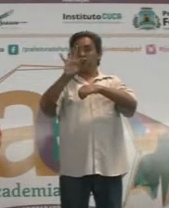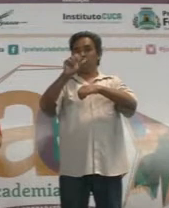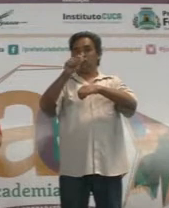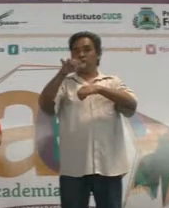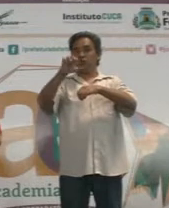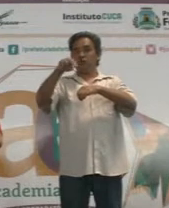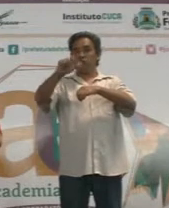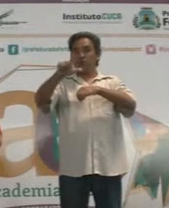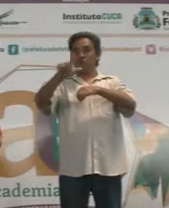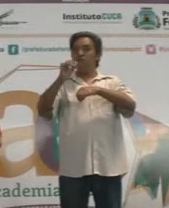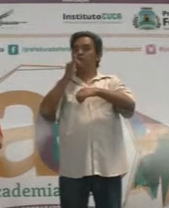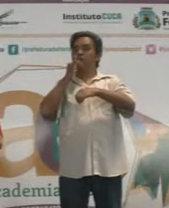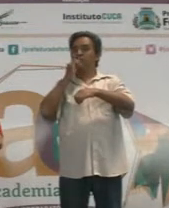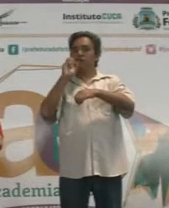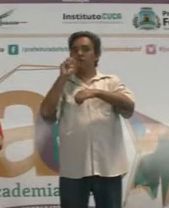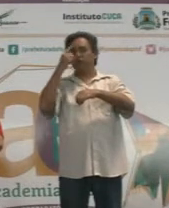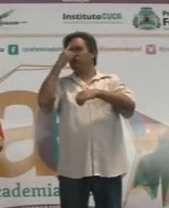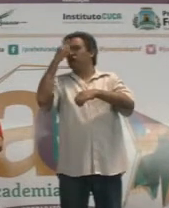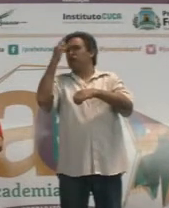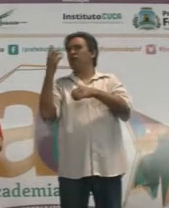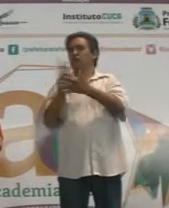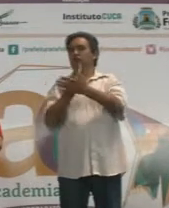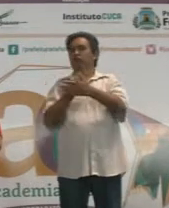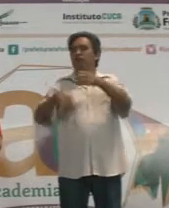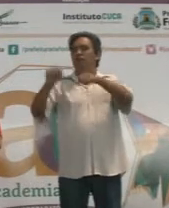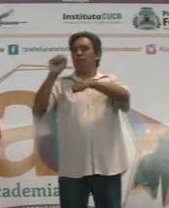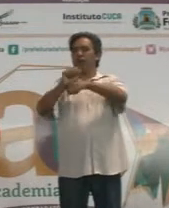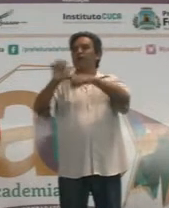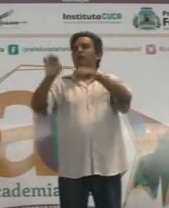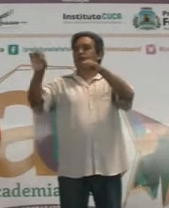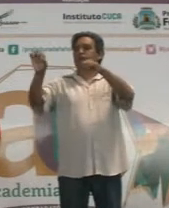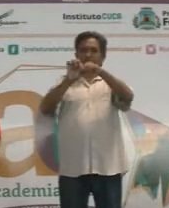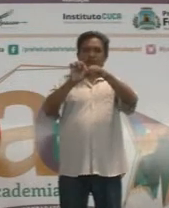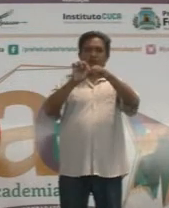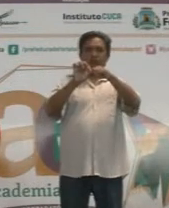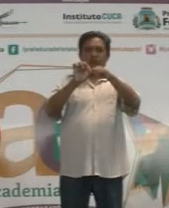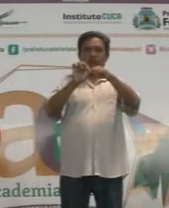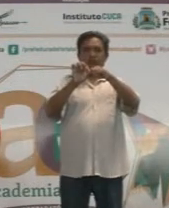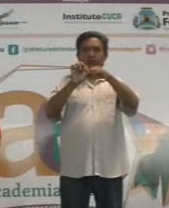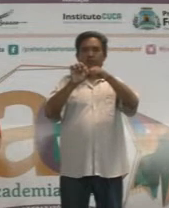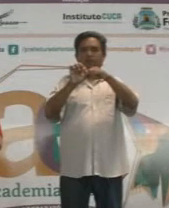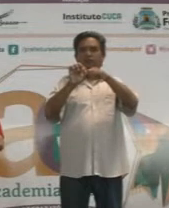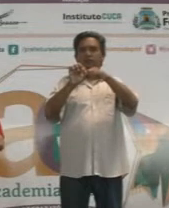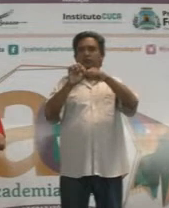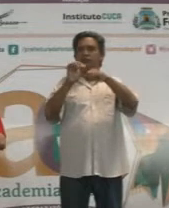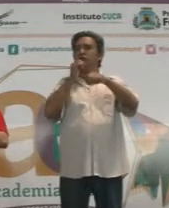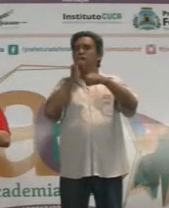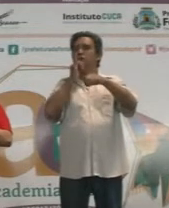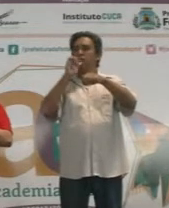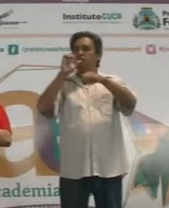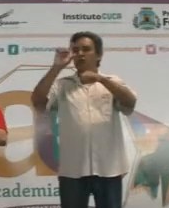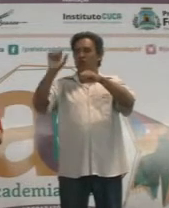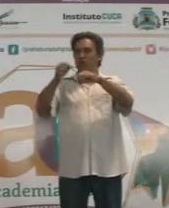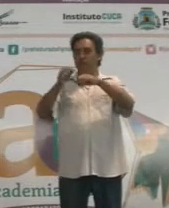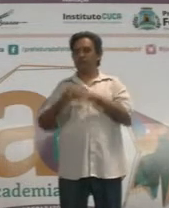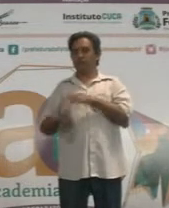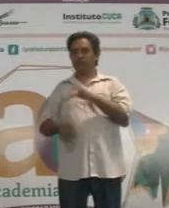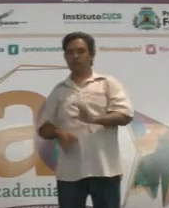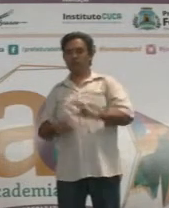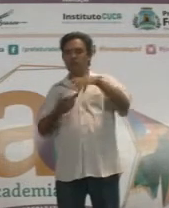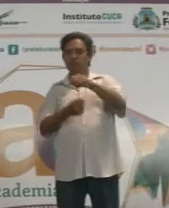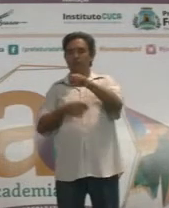se ele, se algum dia ele parar com esse lugar, ele implica na Lua, por exemplo. A Lua, ela